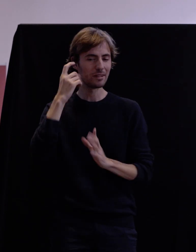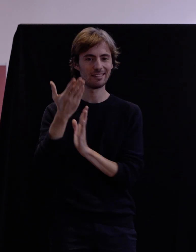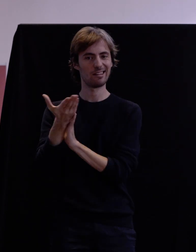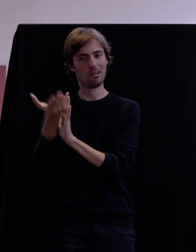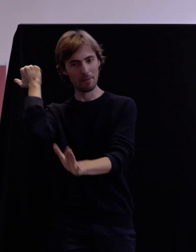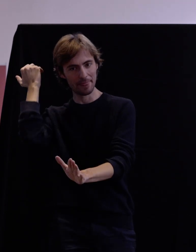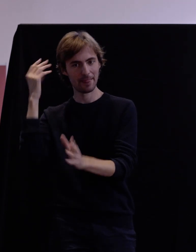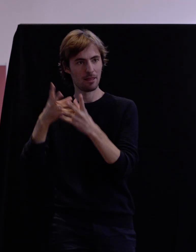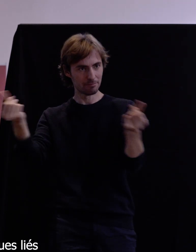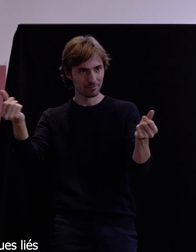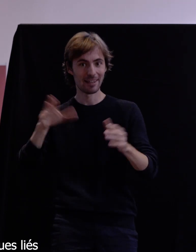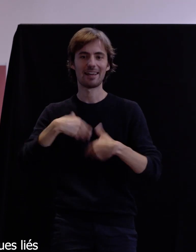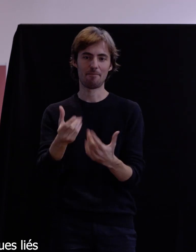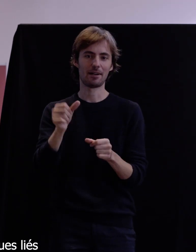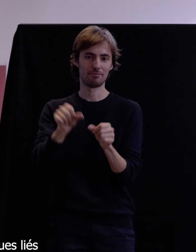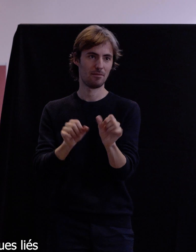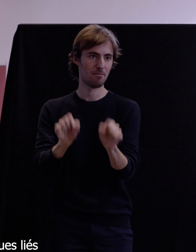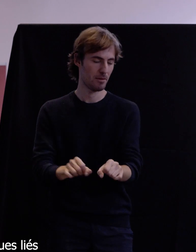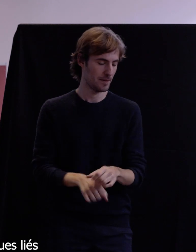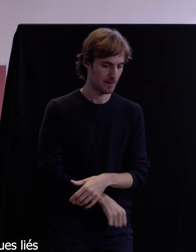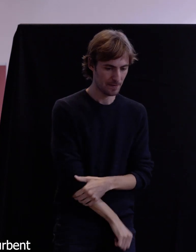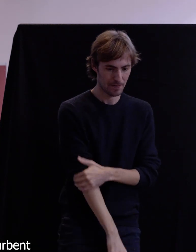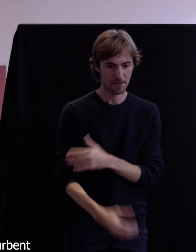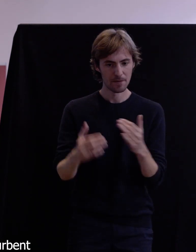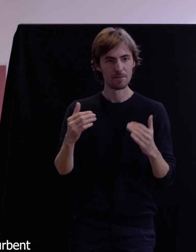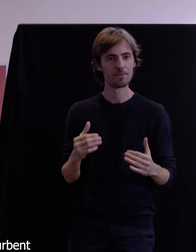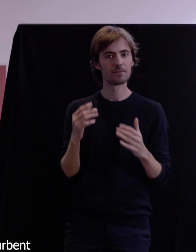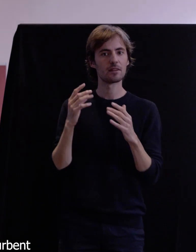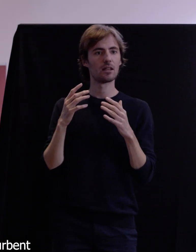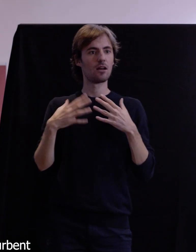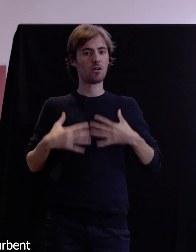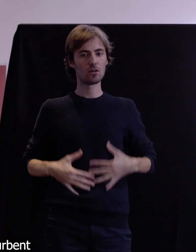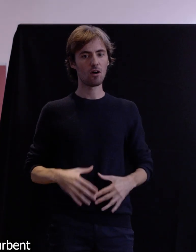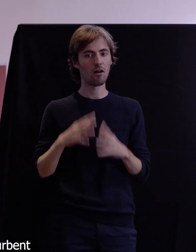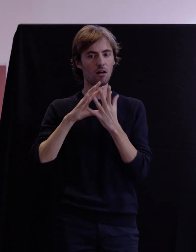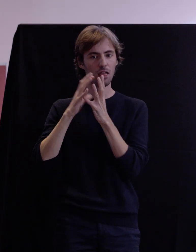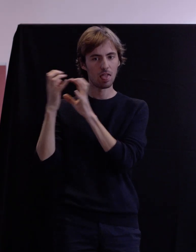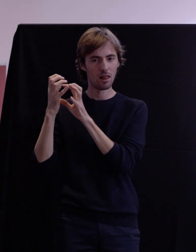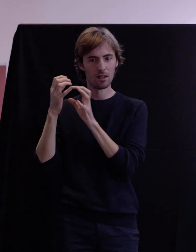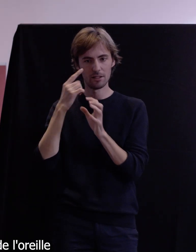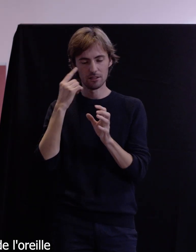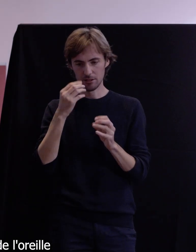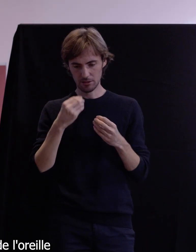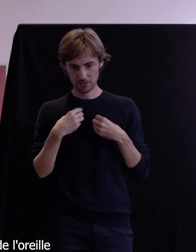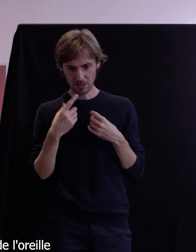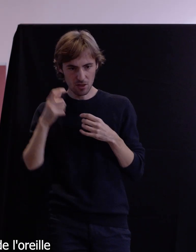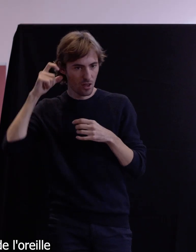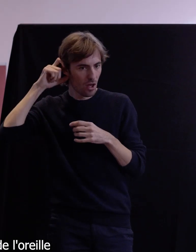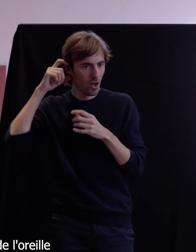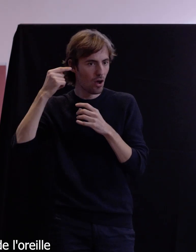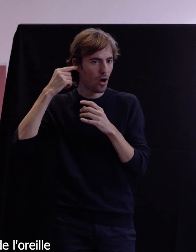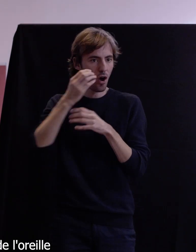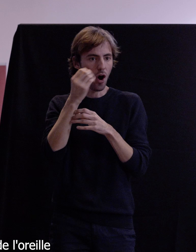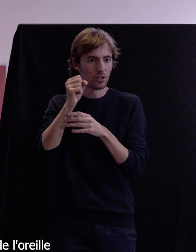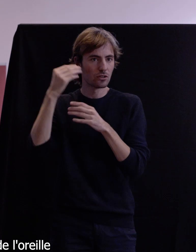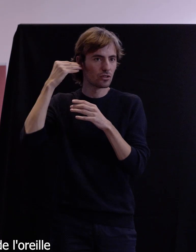d'otite chronique. Les risques liés aux malformations anatomiques qui perturbent les repères de la chirurgie, avec un os de l'oreille